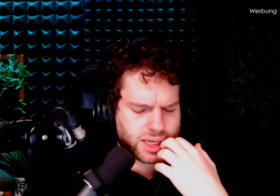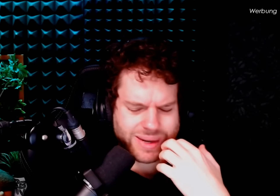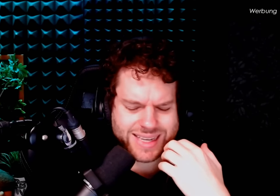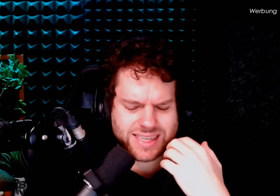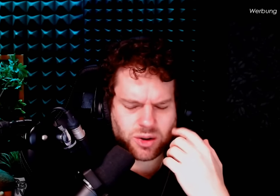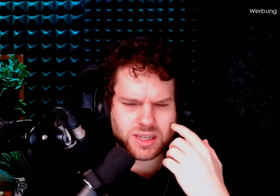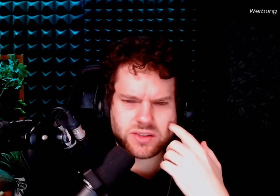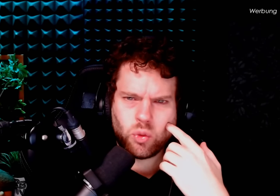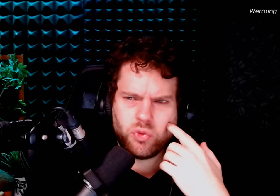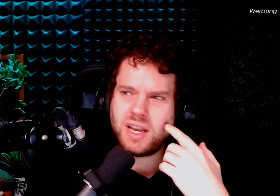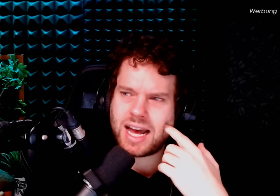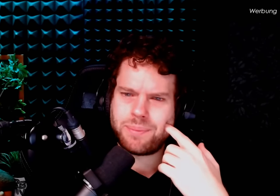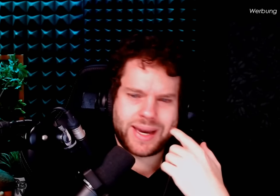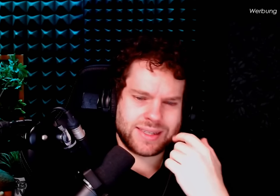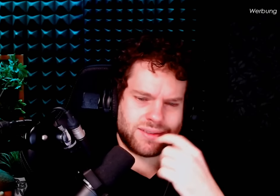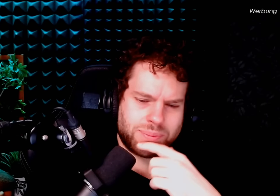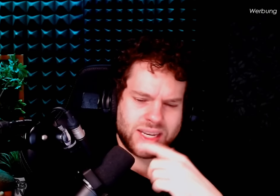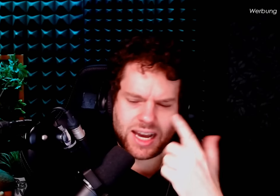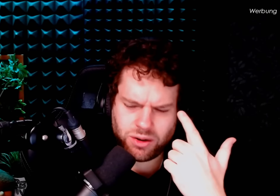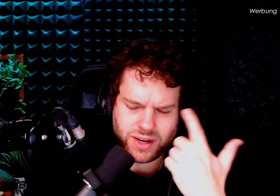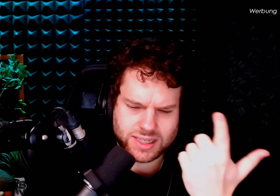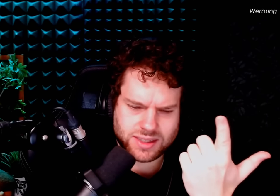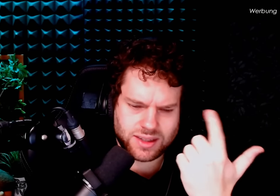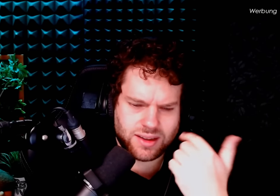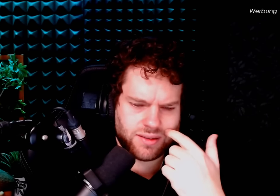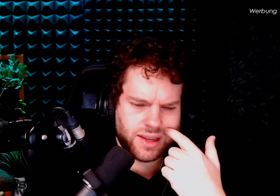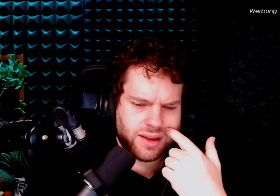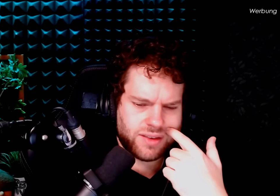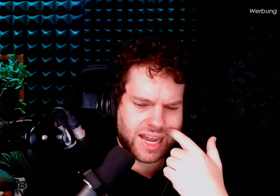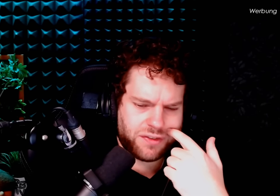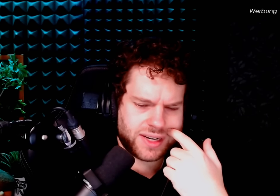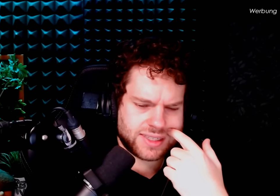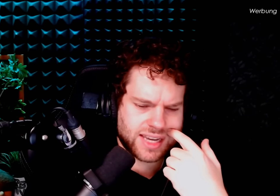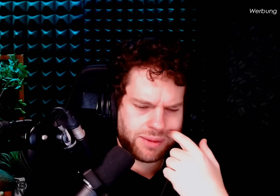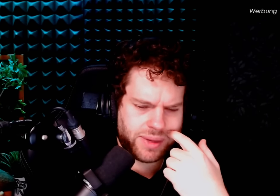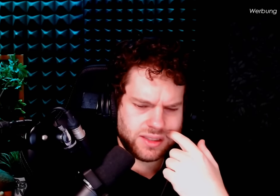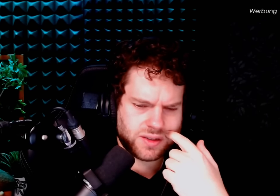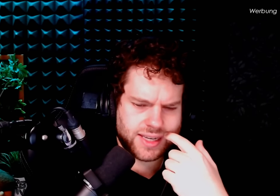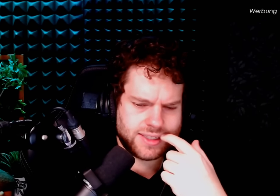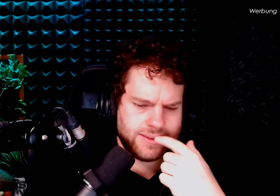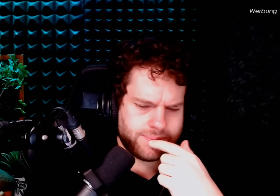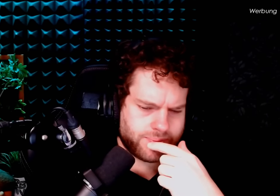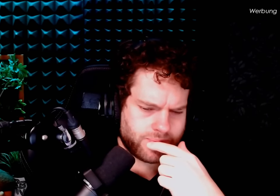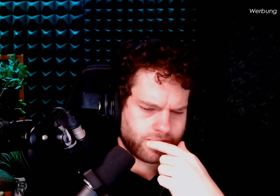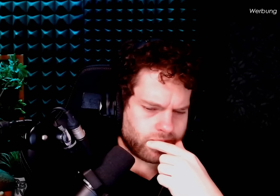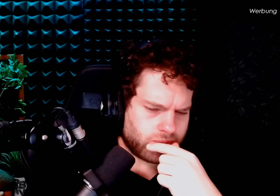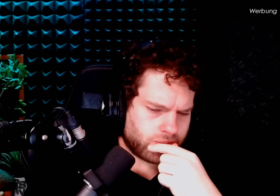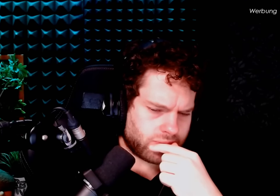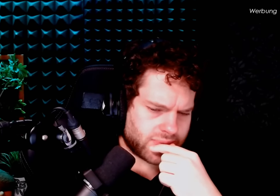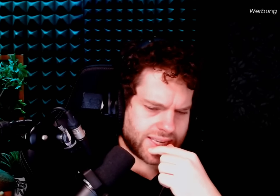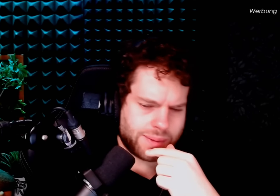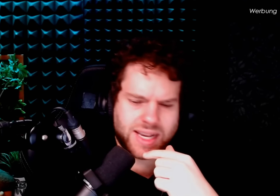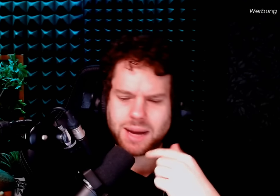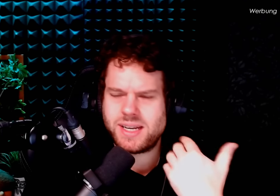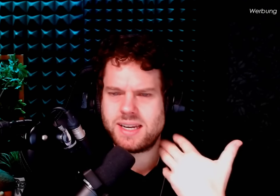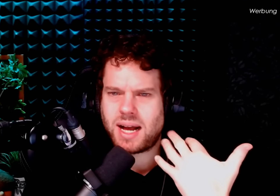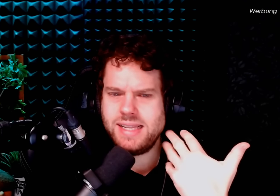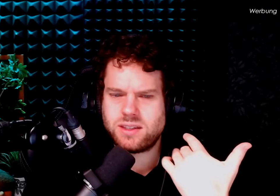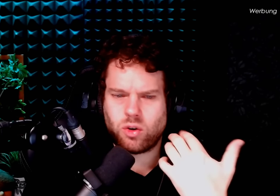Aber ich esse jetzt auch nicht so viele Ameisen. Habt eine Ahnung, das nervigt, dass es Ameisen zu essen? Ja, die krabbeln dann im Hals